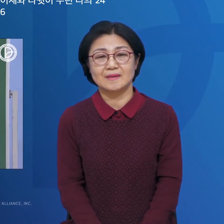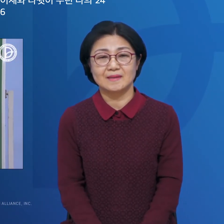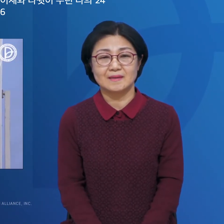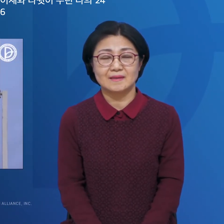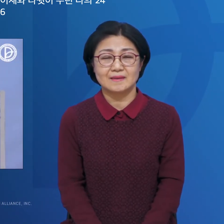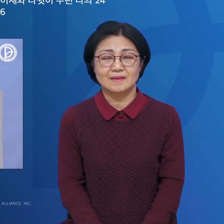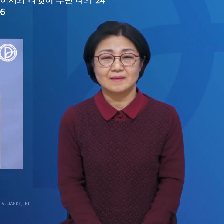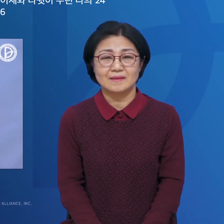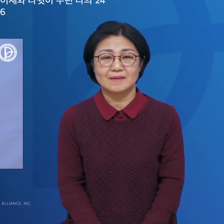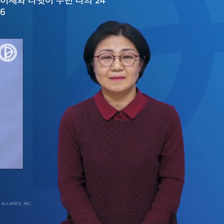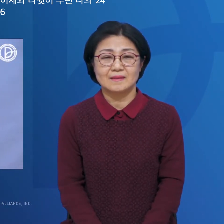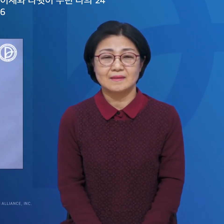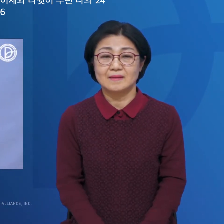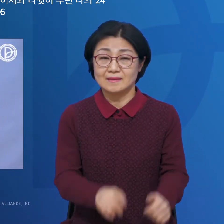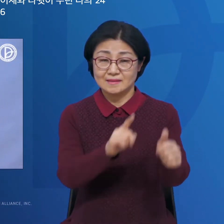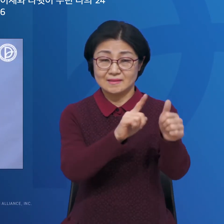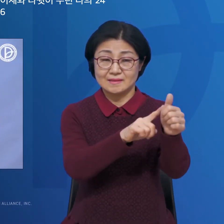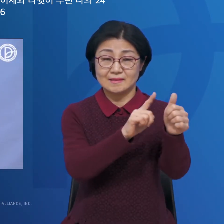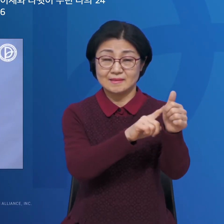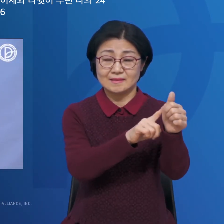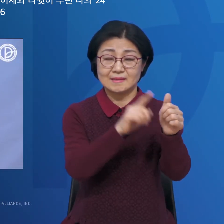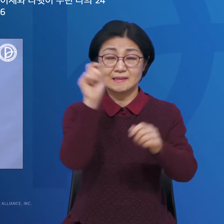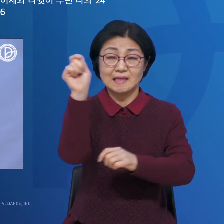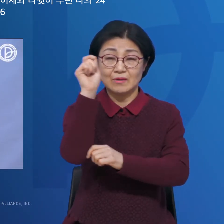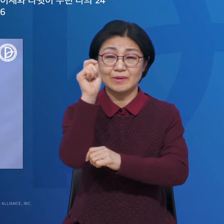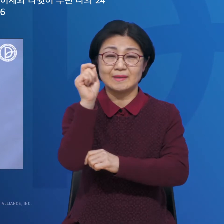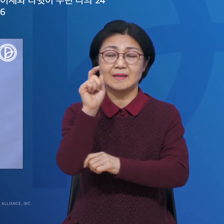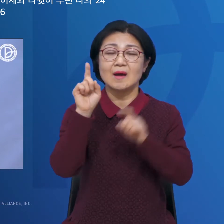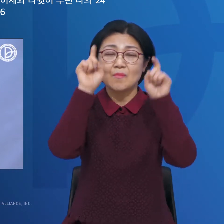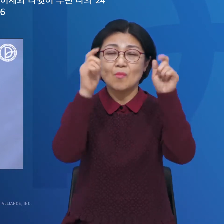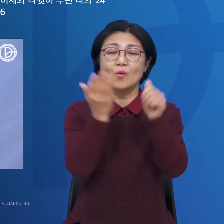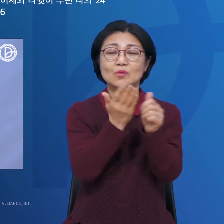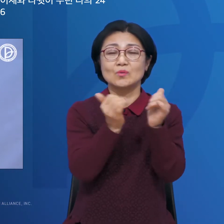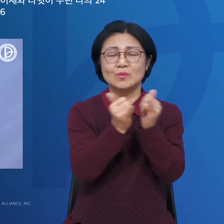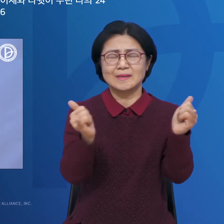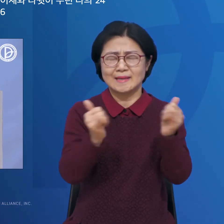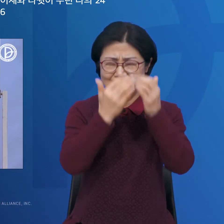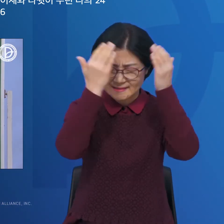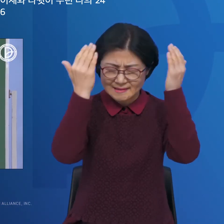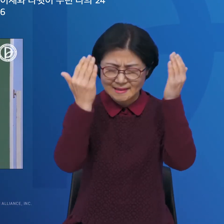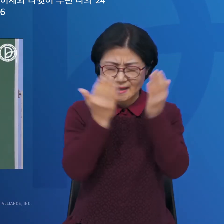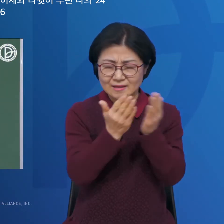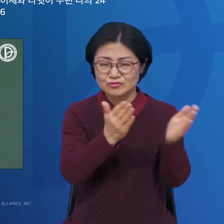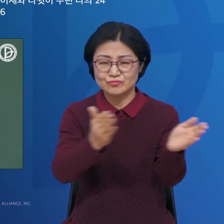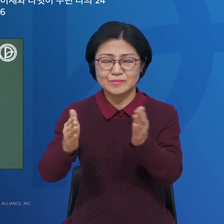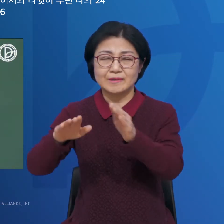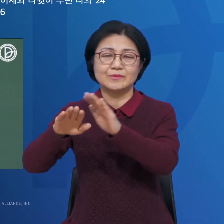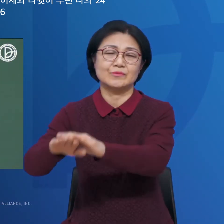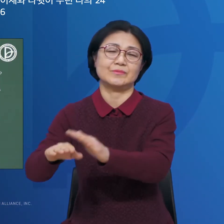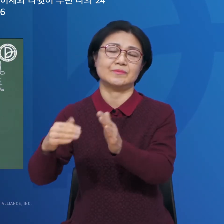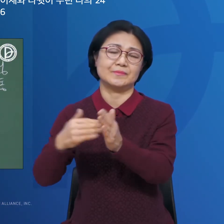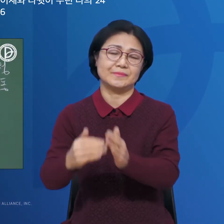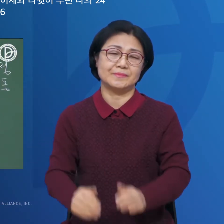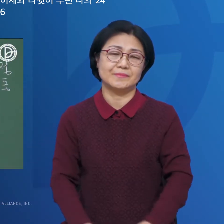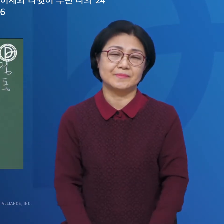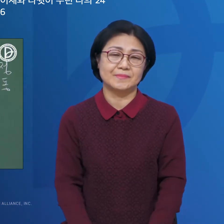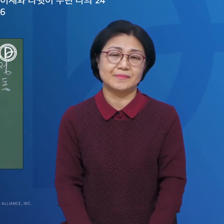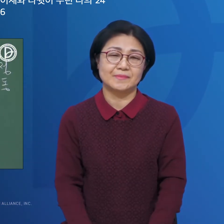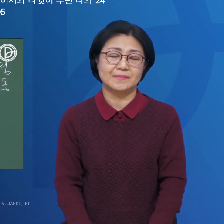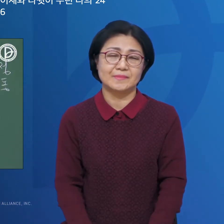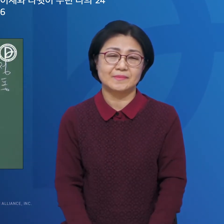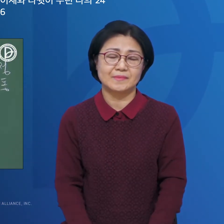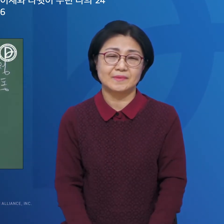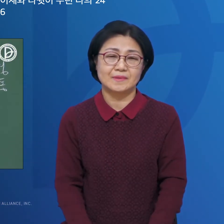다 준비해서 And so we see that the order is a little bit different, but during his time as a shepherd, he already prepared everything. 또 뭡니까? And then